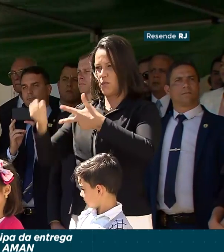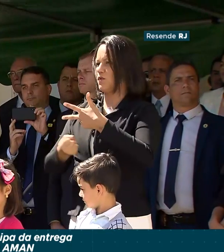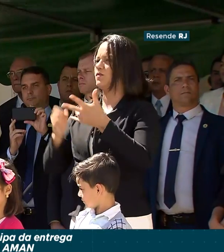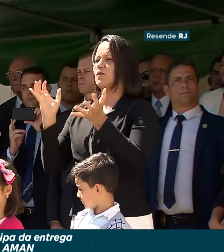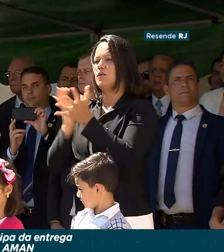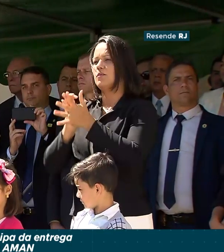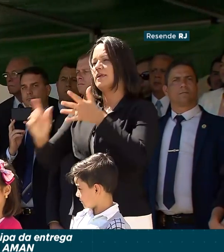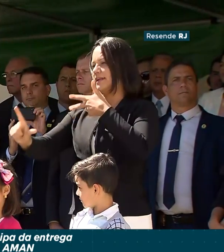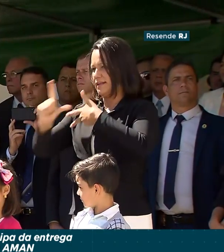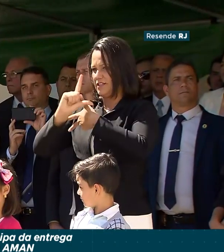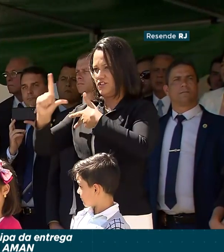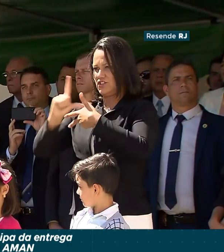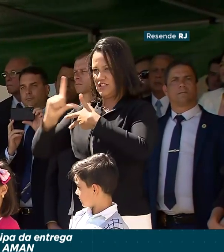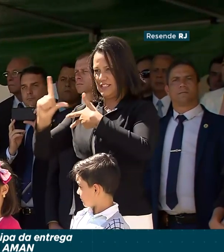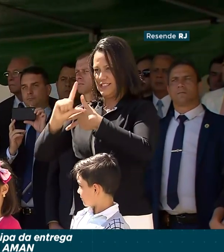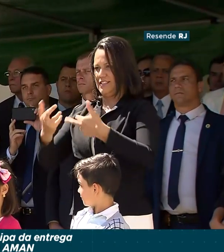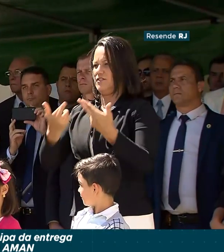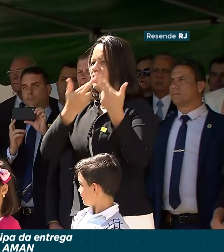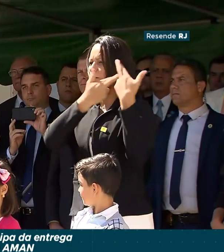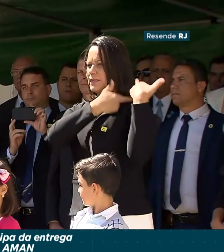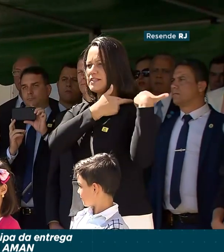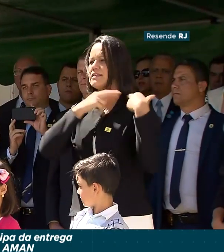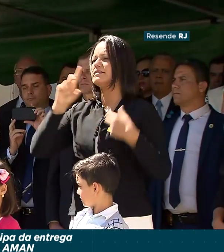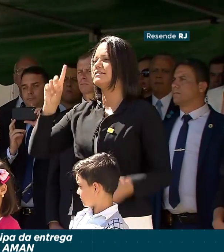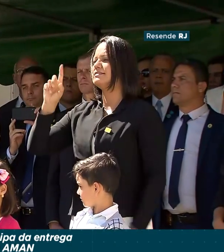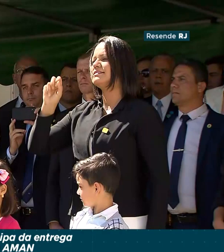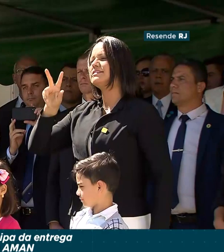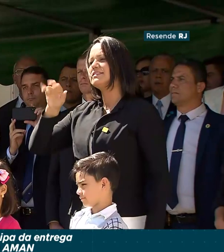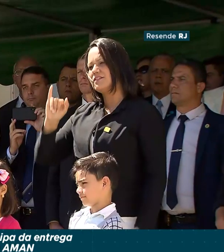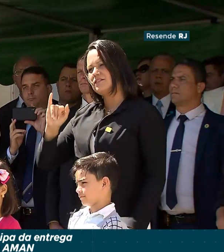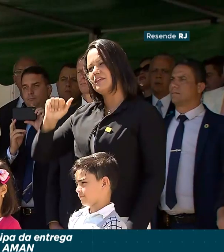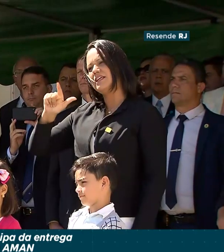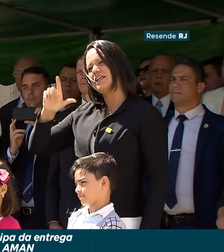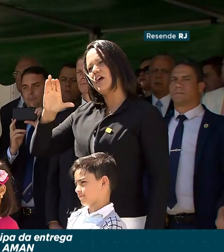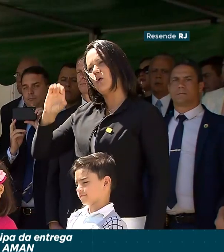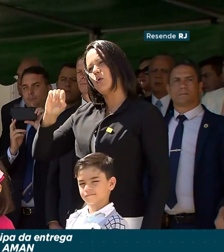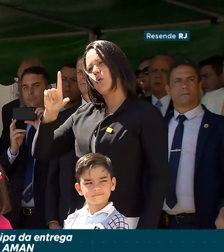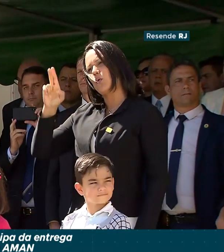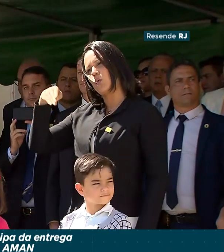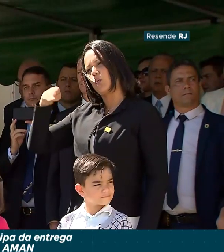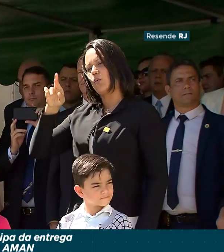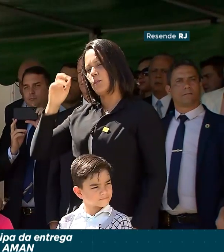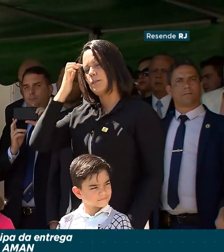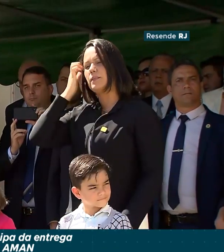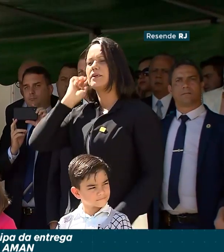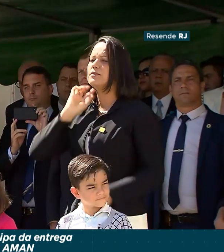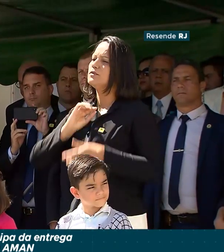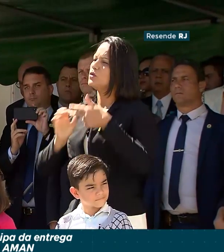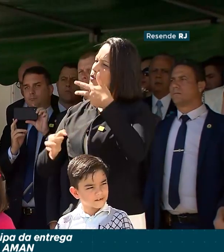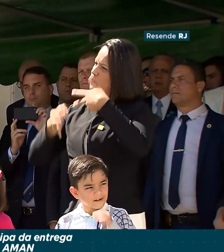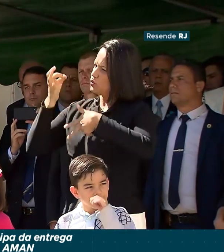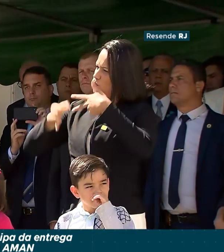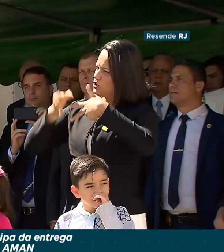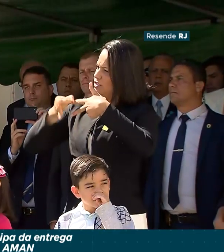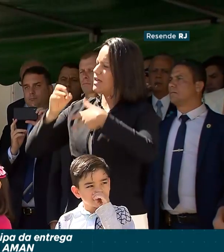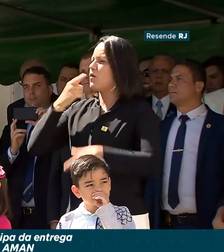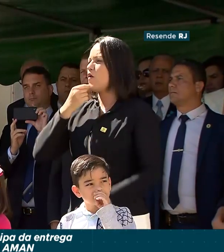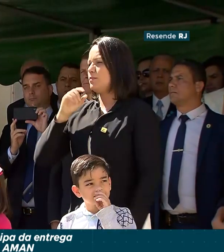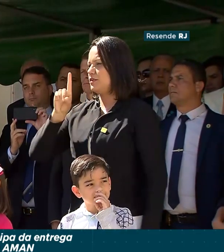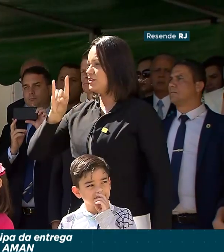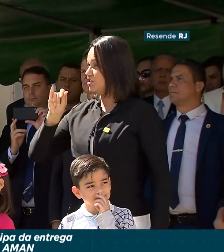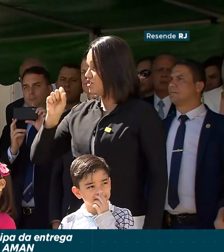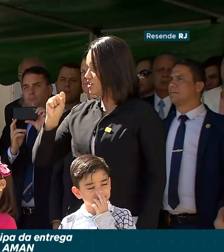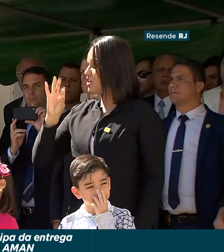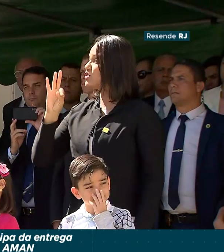o legislativo, aqui representado por Davi Alcolumbre, o judiciário, pelo senhor Dias Toffoli,